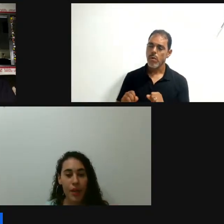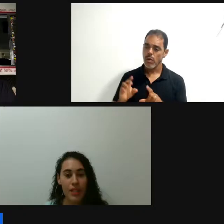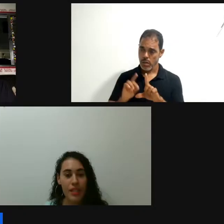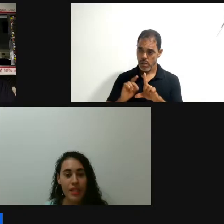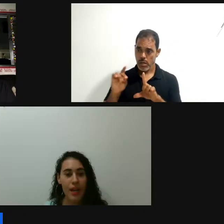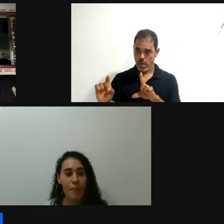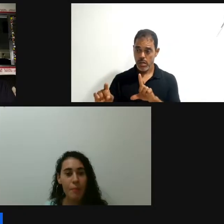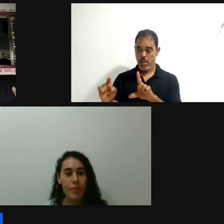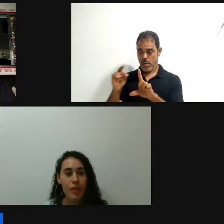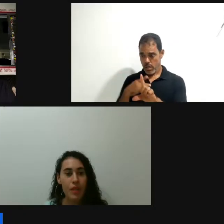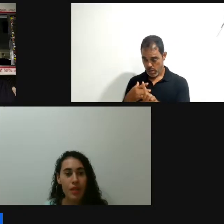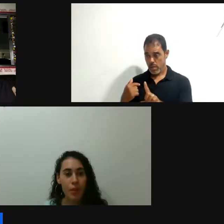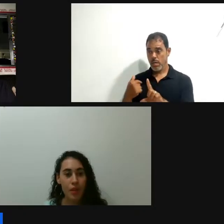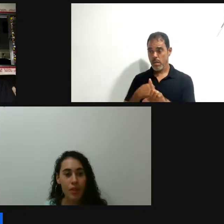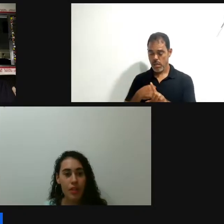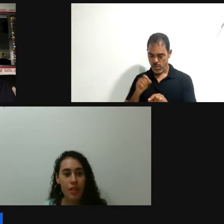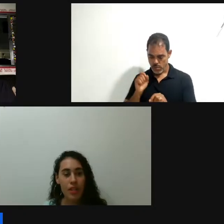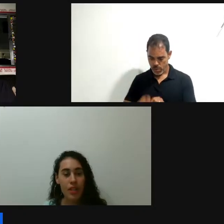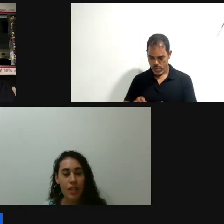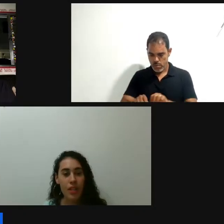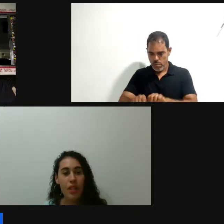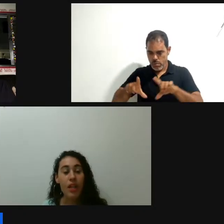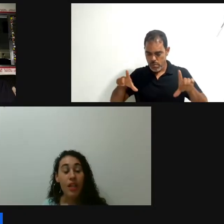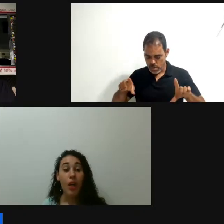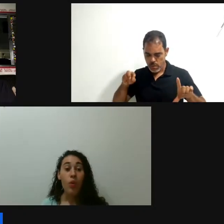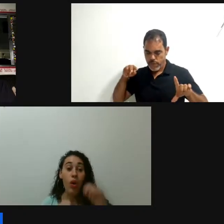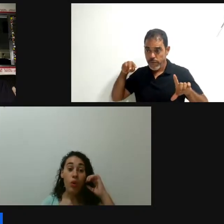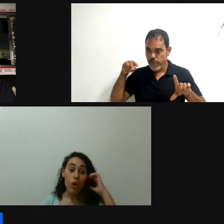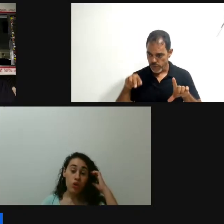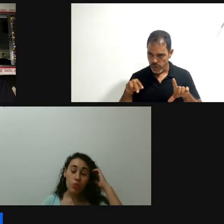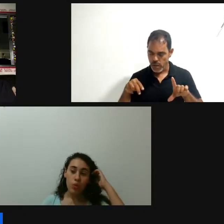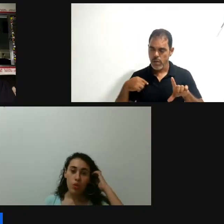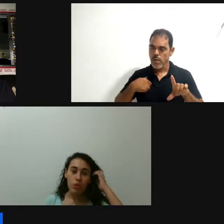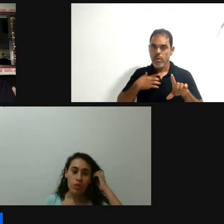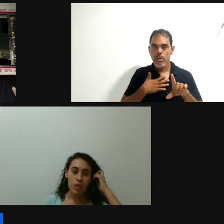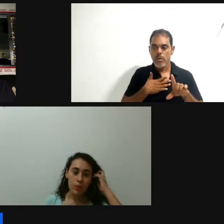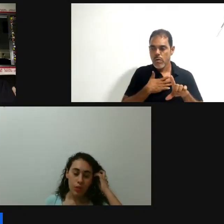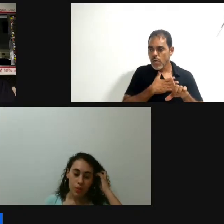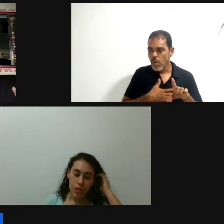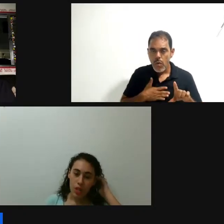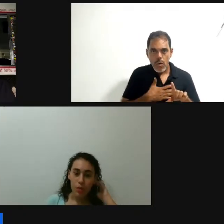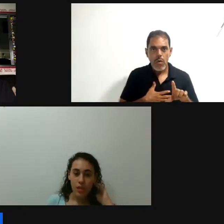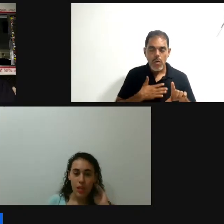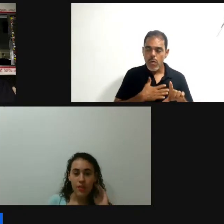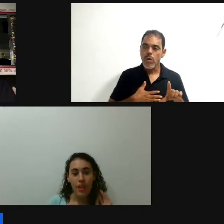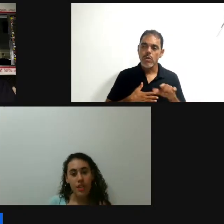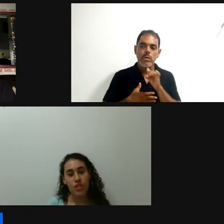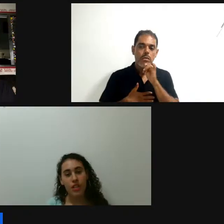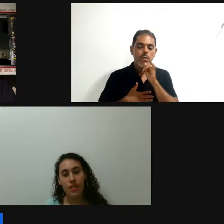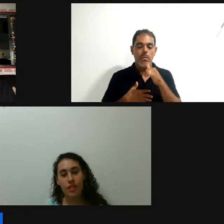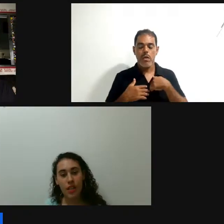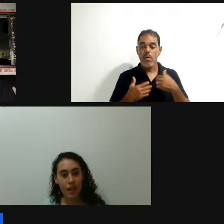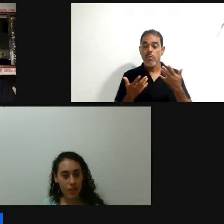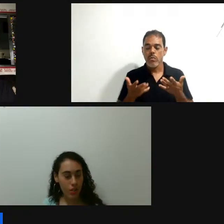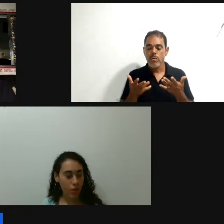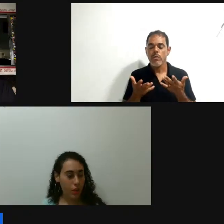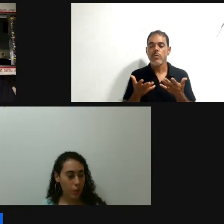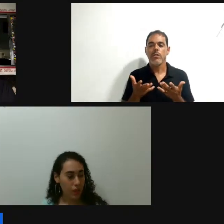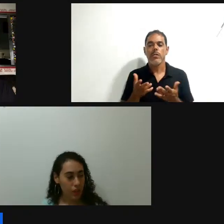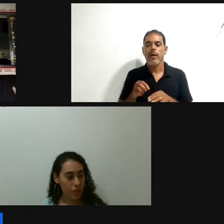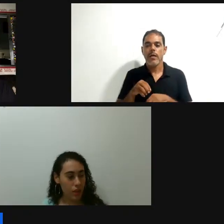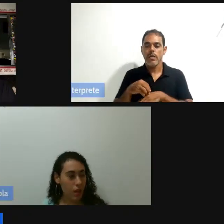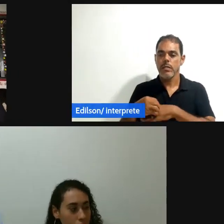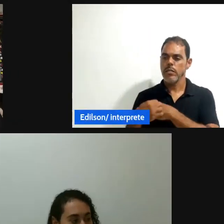eu acessar. Pode, Mando. que eu gosto muito de, vamos dizer, já busquei várias dicas na questão